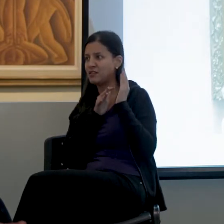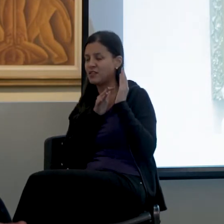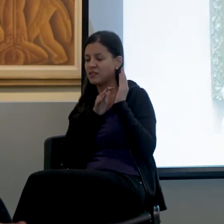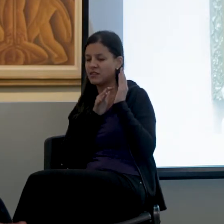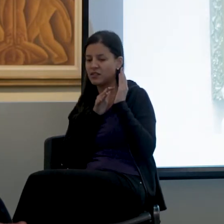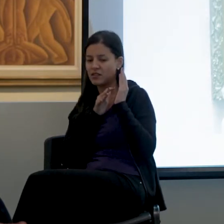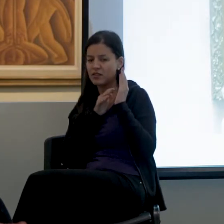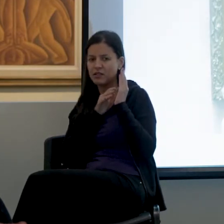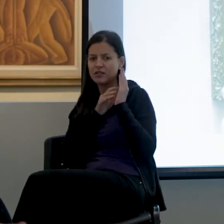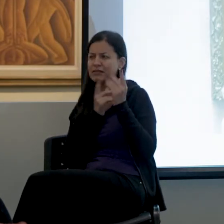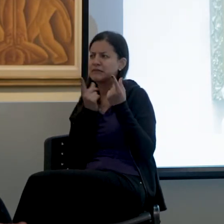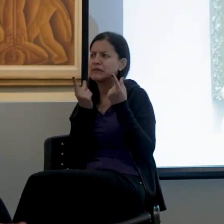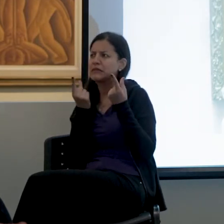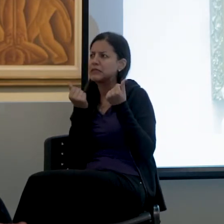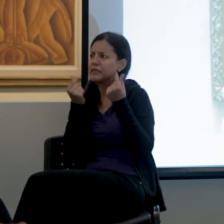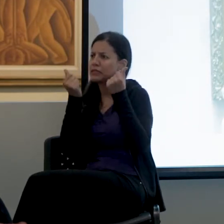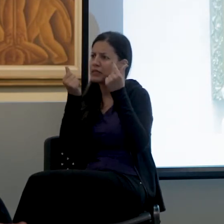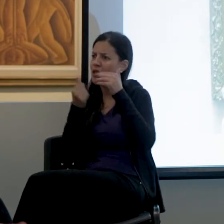com toda essa grana,